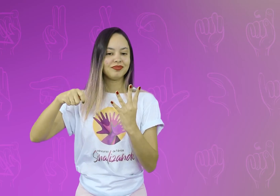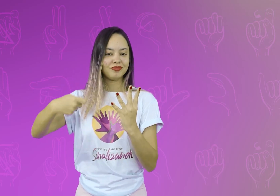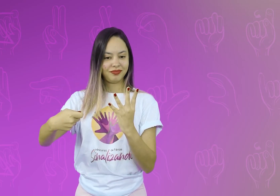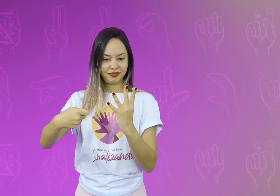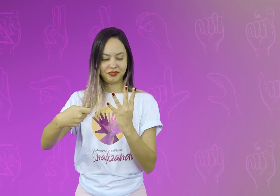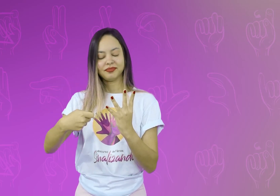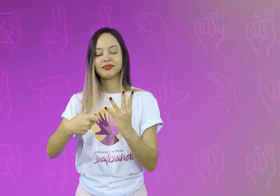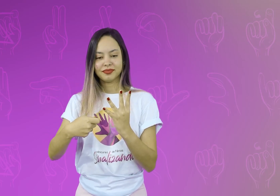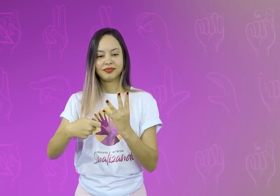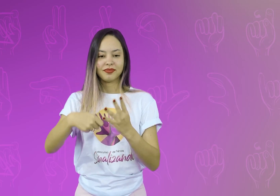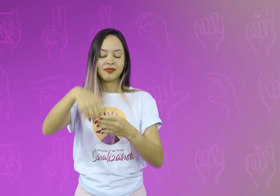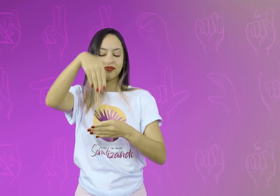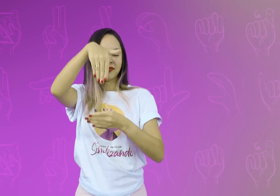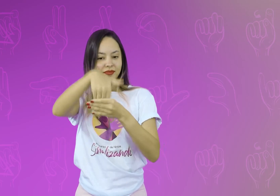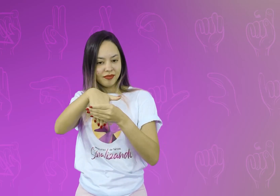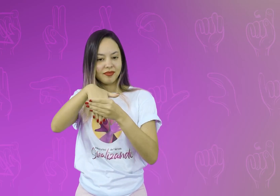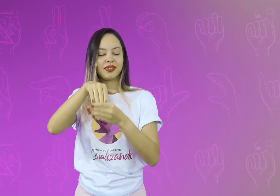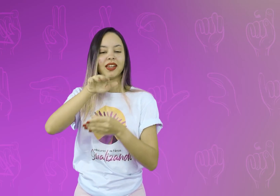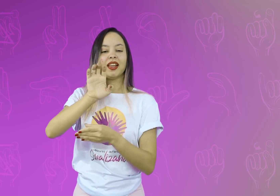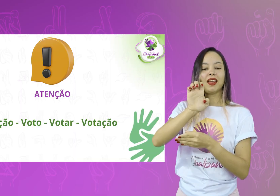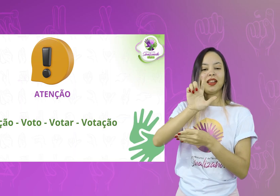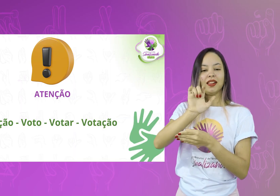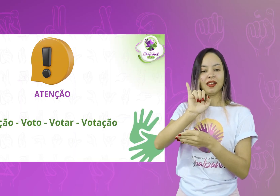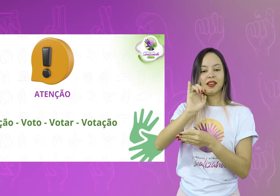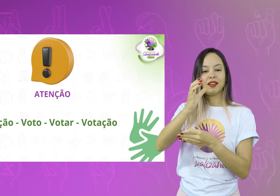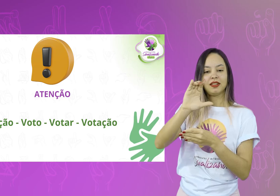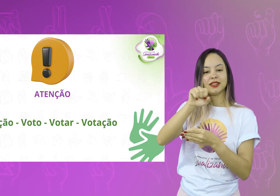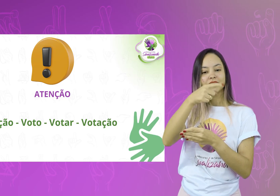de eleição para essas outras três palavras.